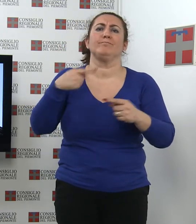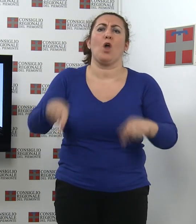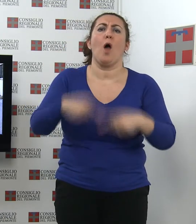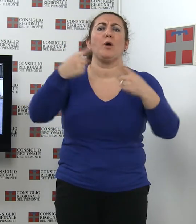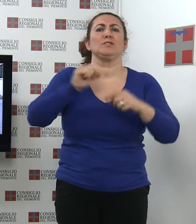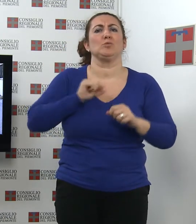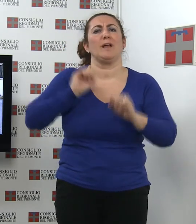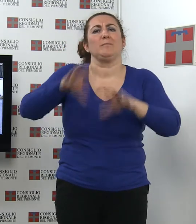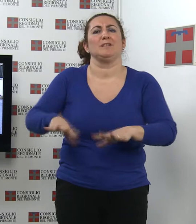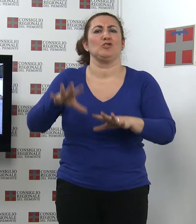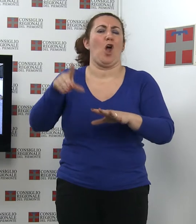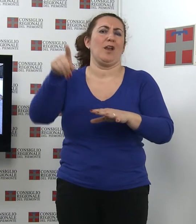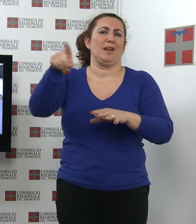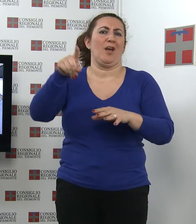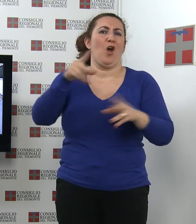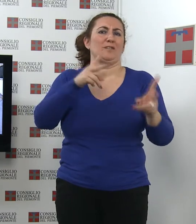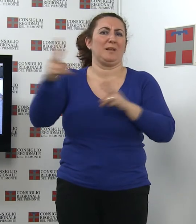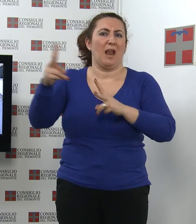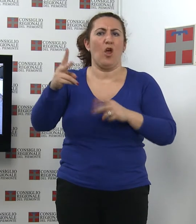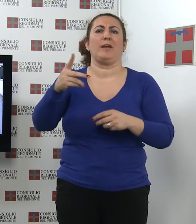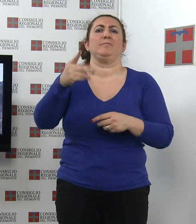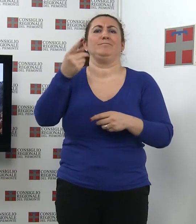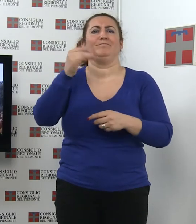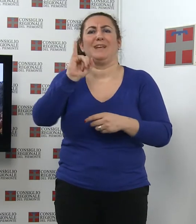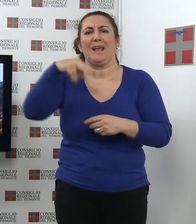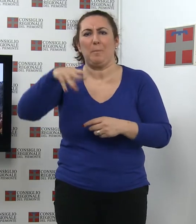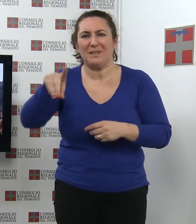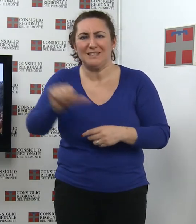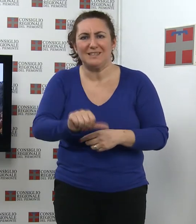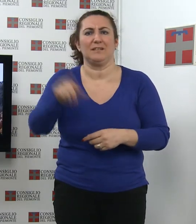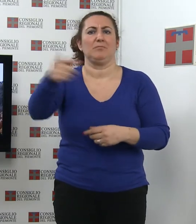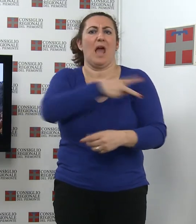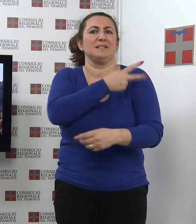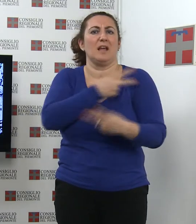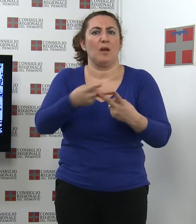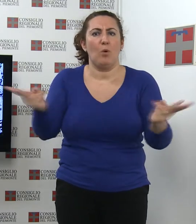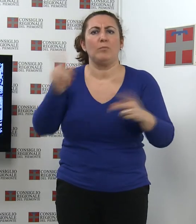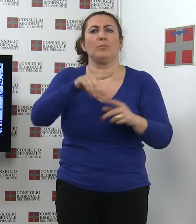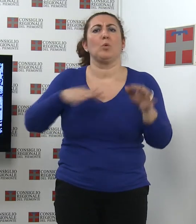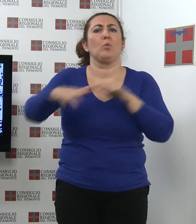ospedaliere, la previdenza sociale, l'assistenza pubblica e l'inquinamento ambientale, acustico ed